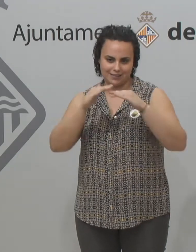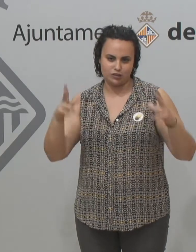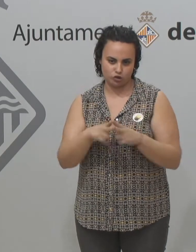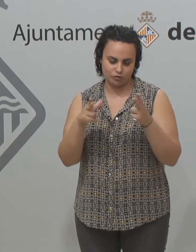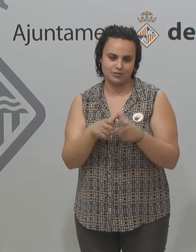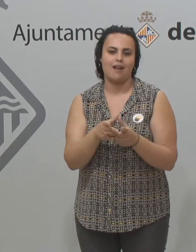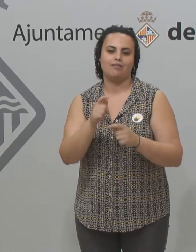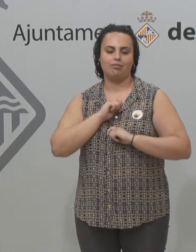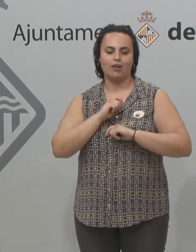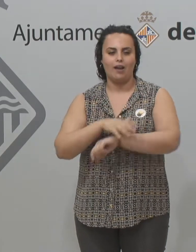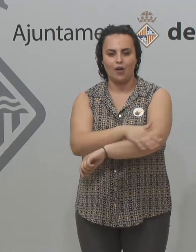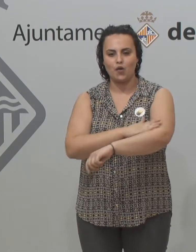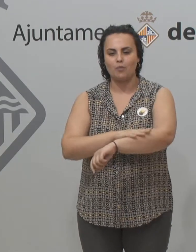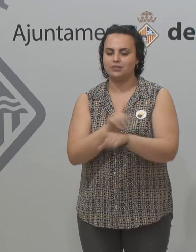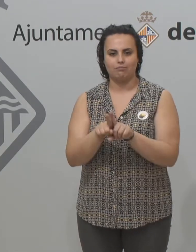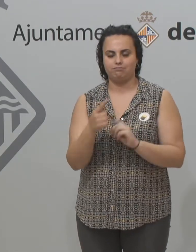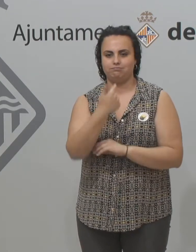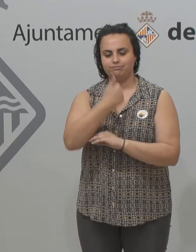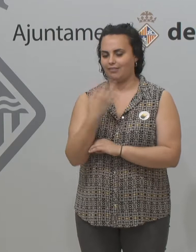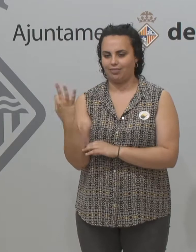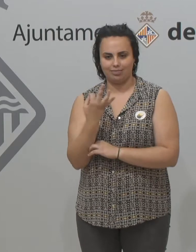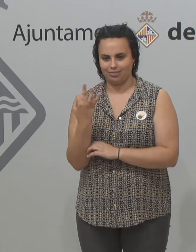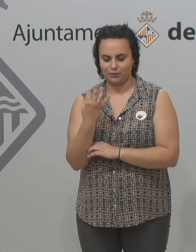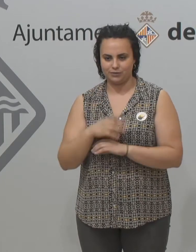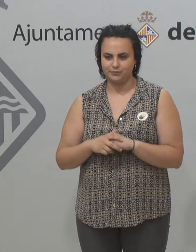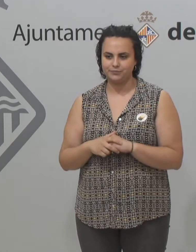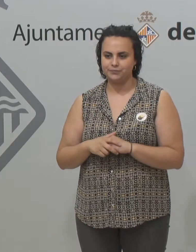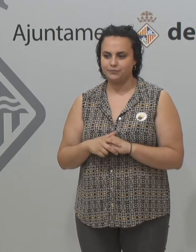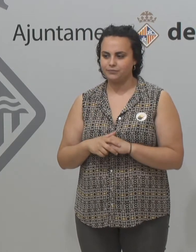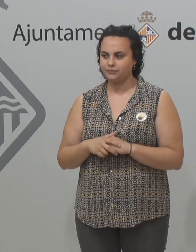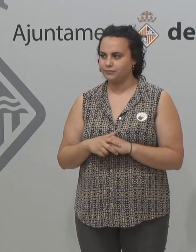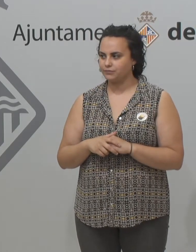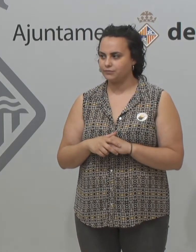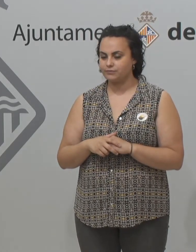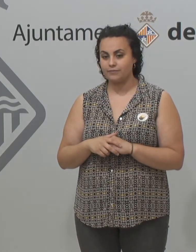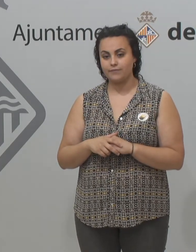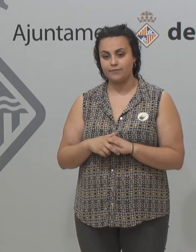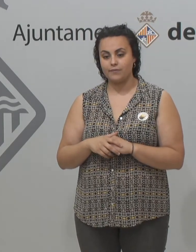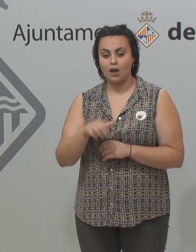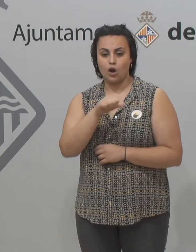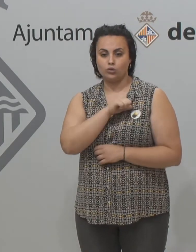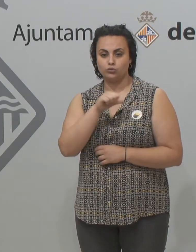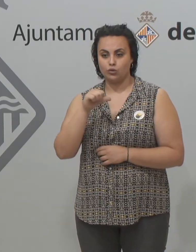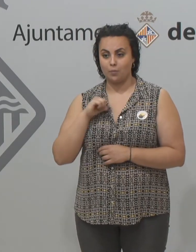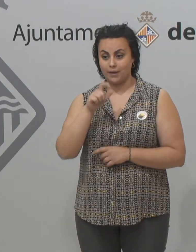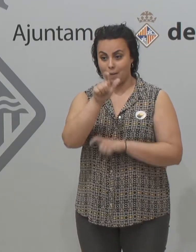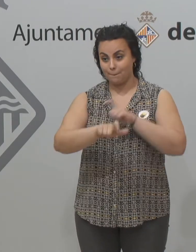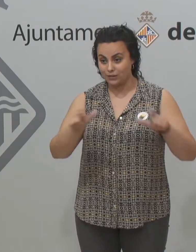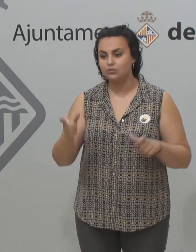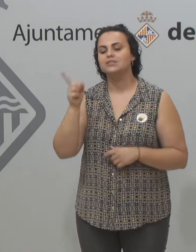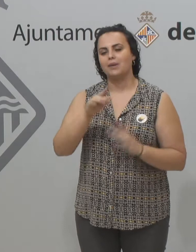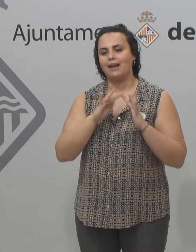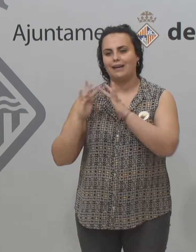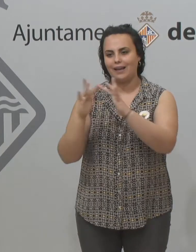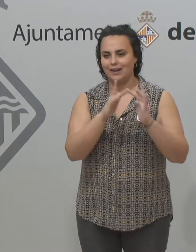a governs verdaderes obligacions fonamentals. l'autonomia de les persones en les seves relacions amb els